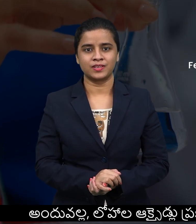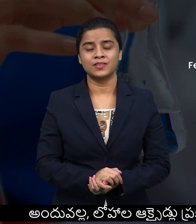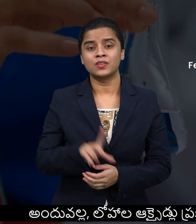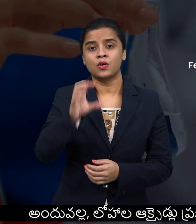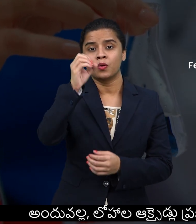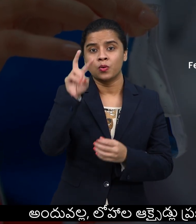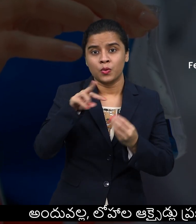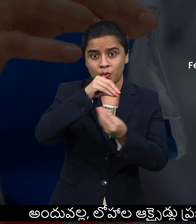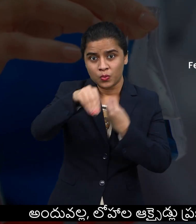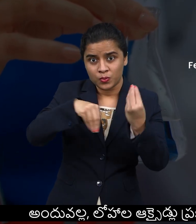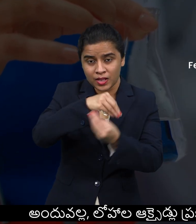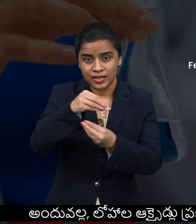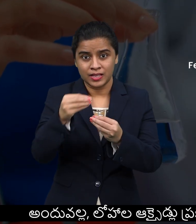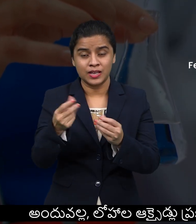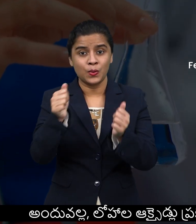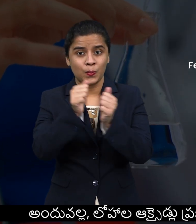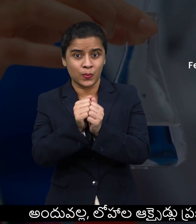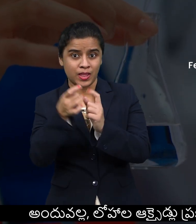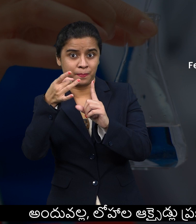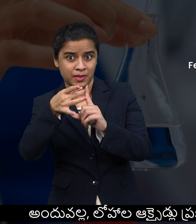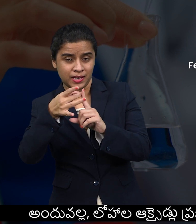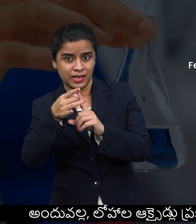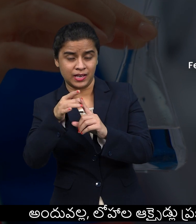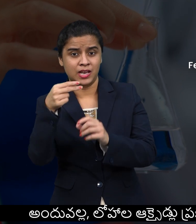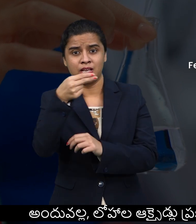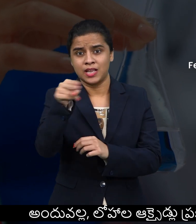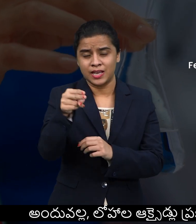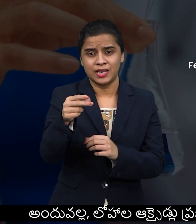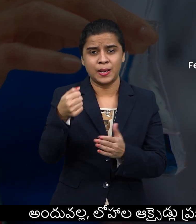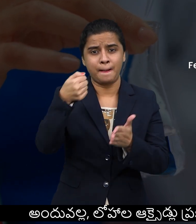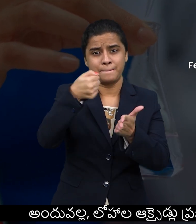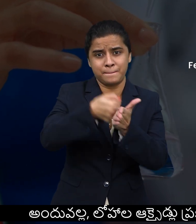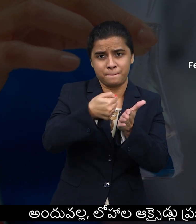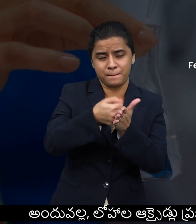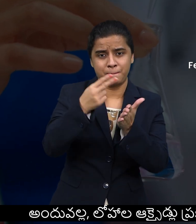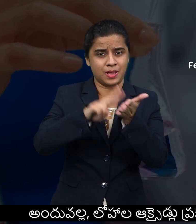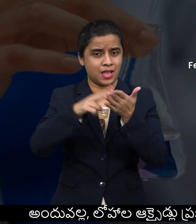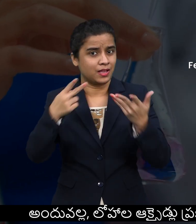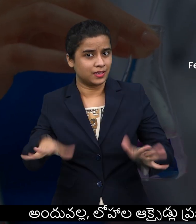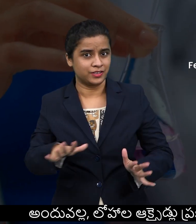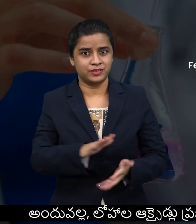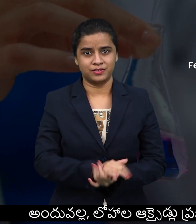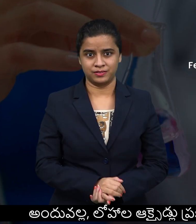అందువల్ల లోహాల ఆక్సైడ్లు ప్రకృతిలో ప్రాథమికమైనవిగా చెప్పబడ్డాయి.